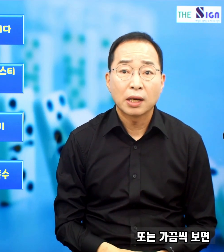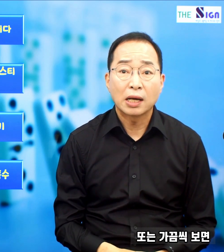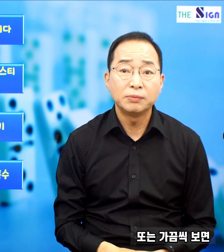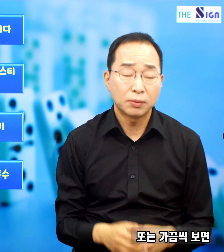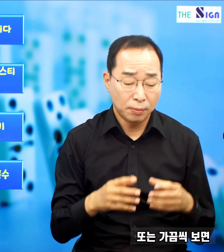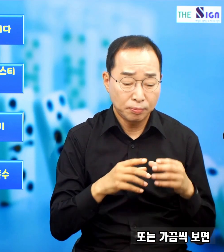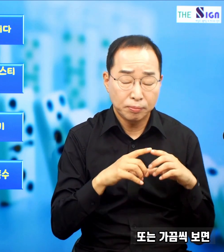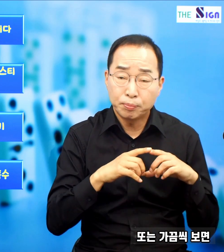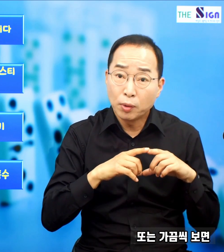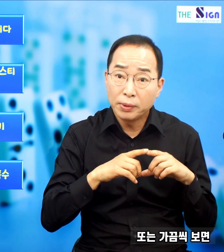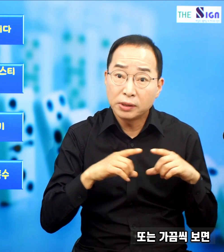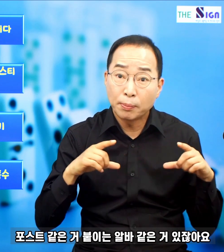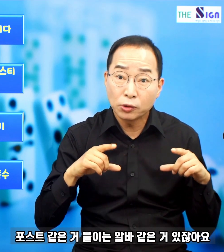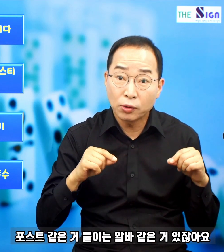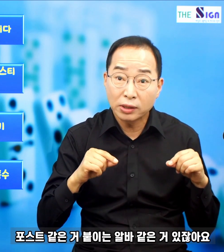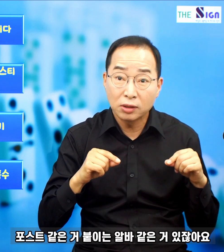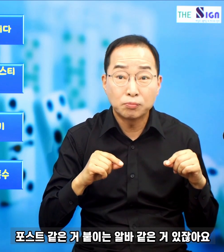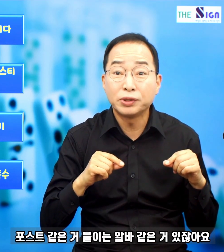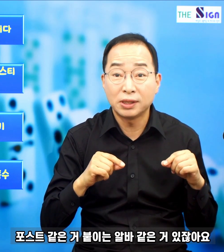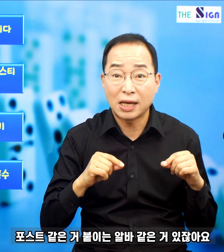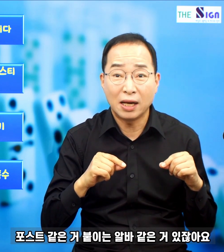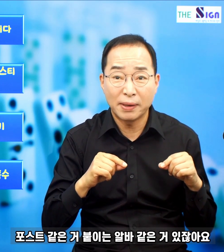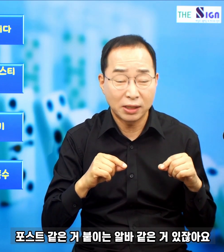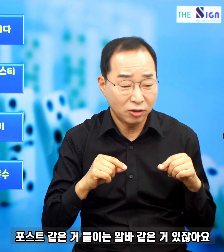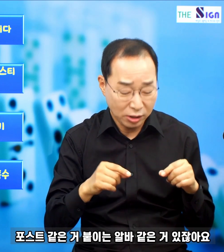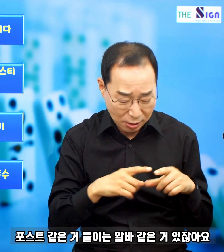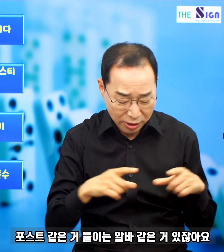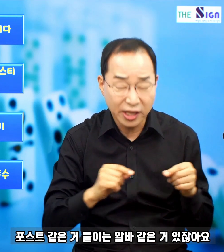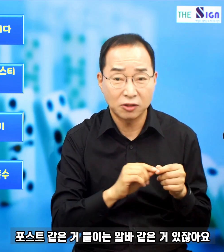가끔씩 보면 이제 포스터 같은 거 붙이는 알바 같은 거 있잖아요. 해가지고.